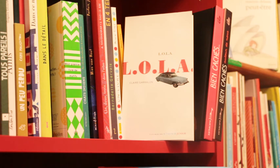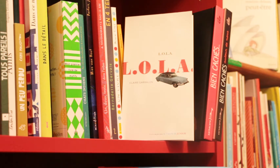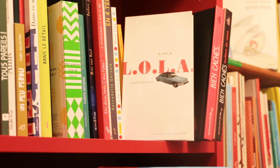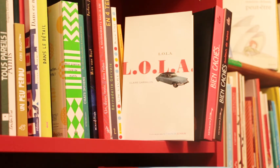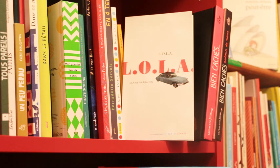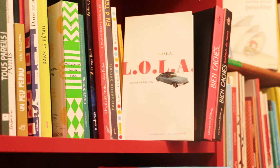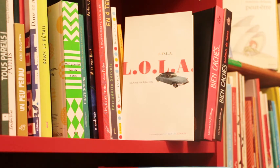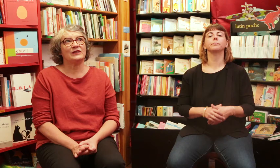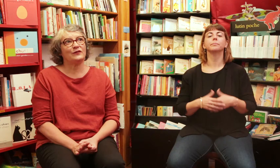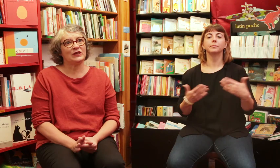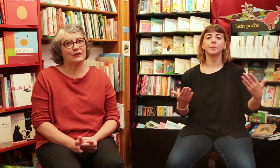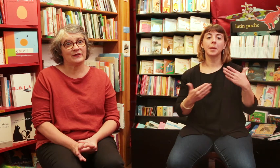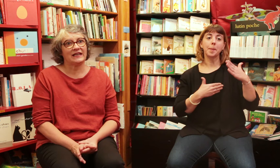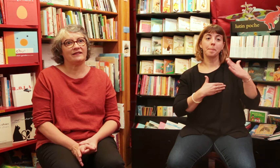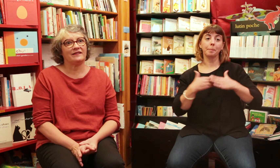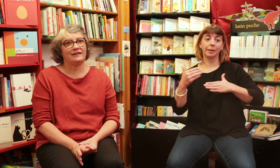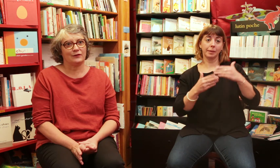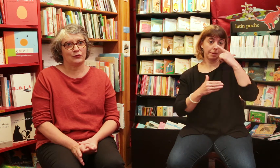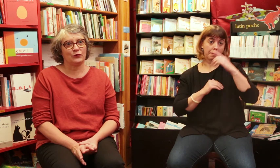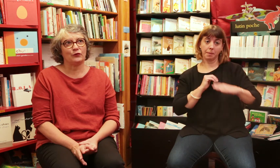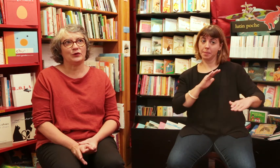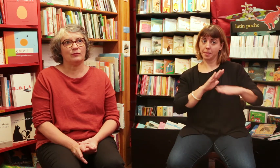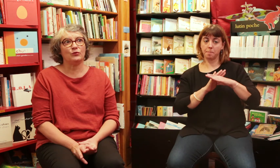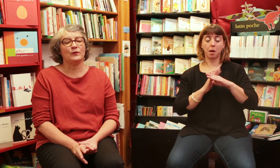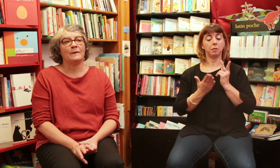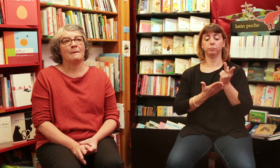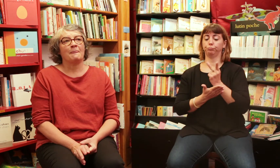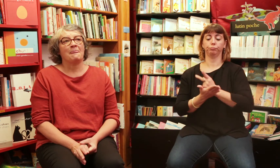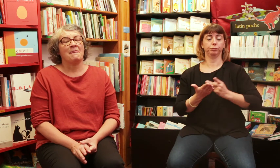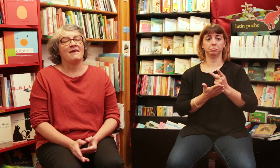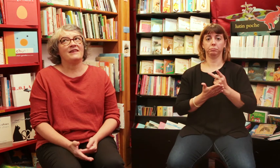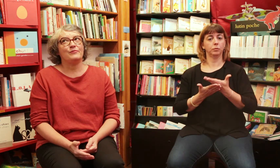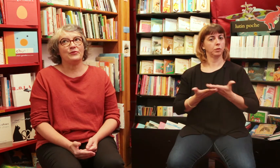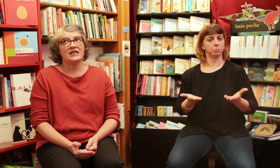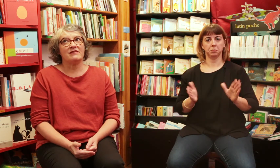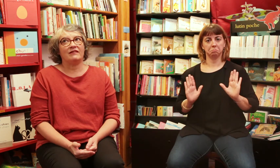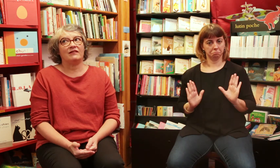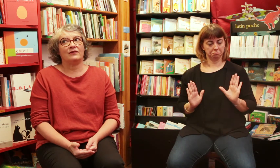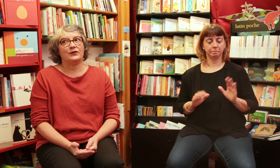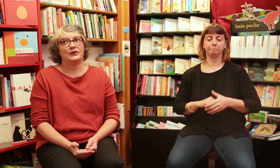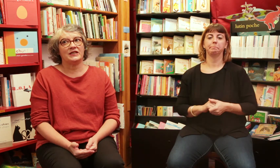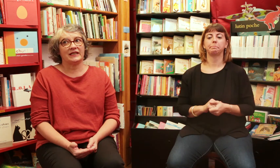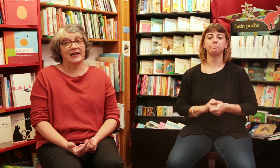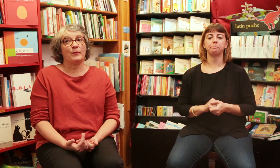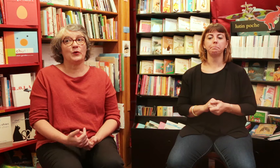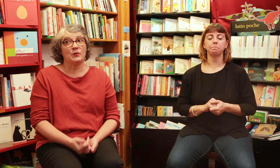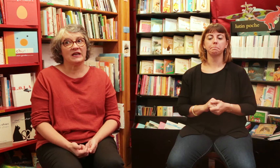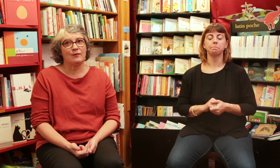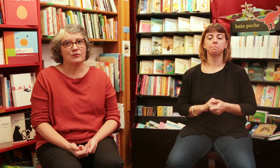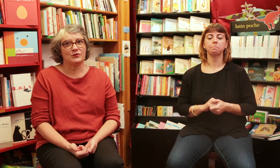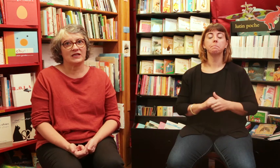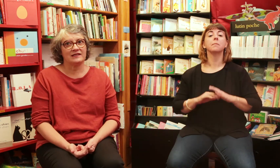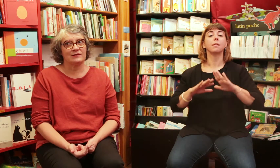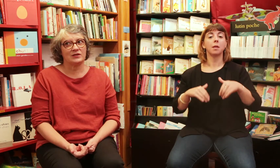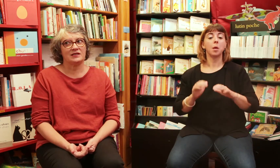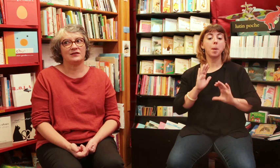J'ai commencé ce métier en étant illustratrice, juste au début. Et puis j'ai écrit un premier